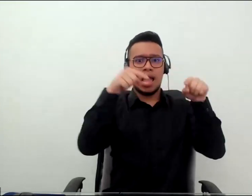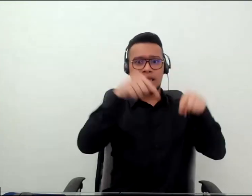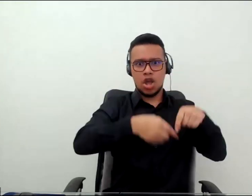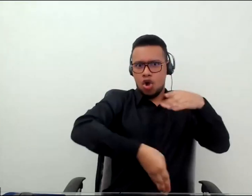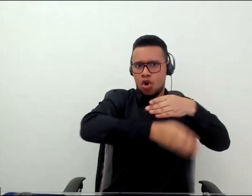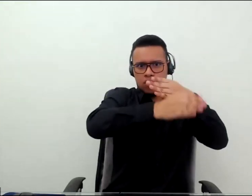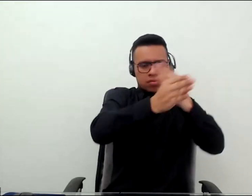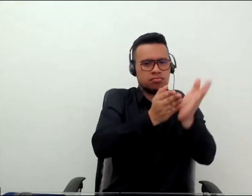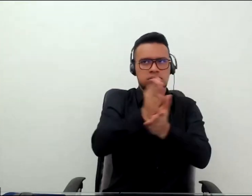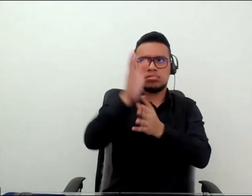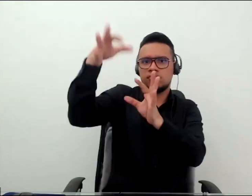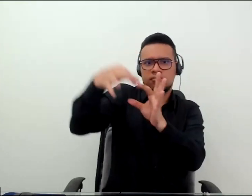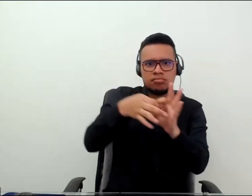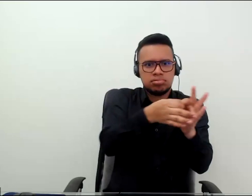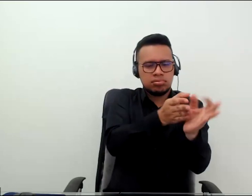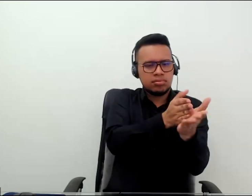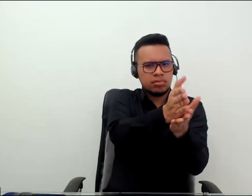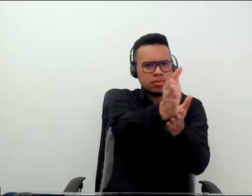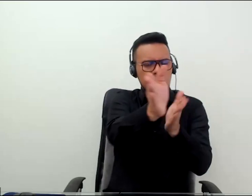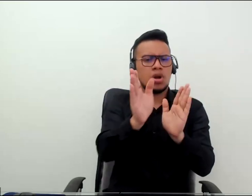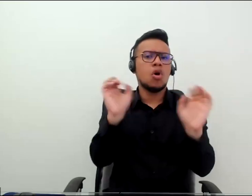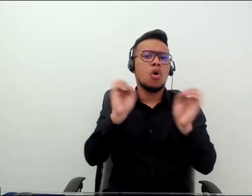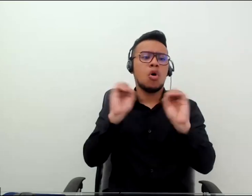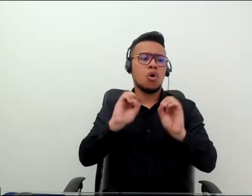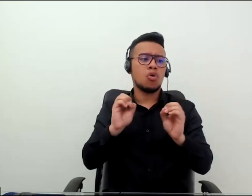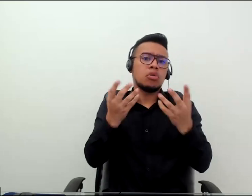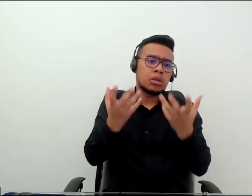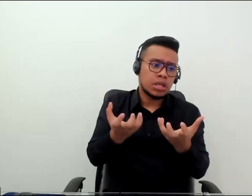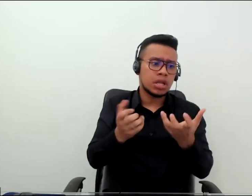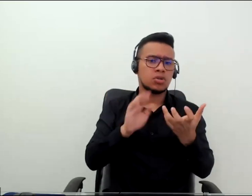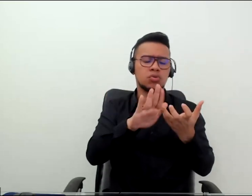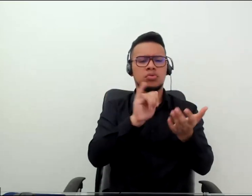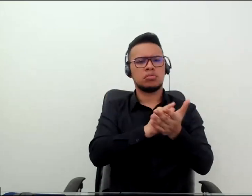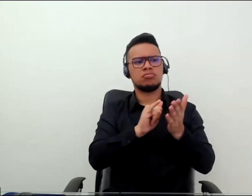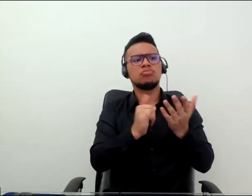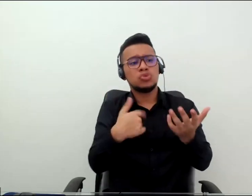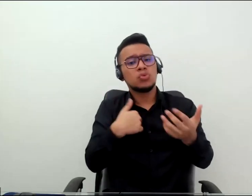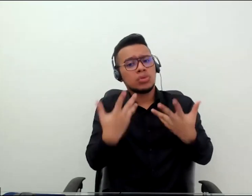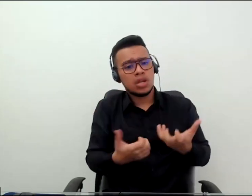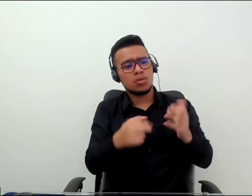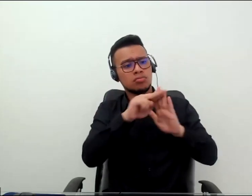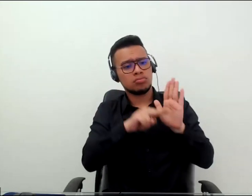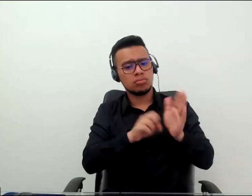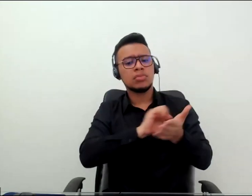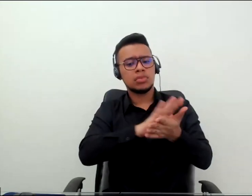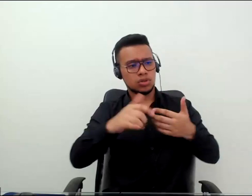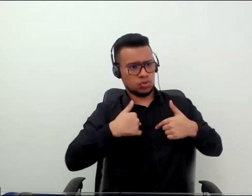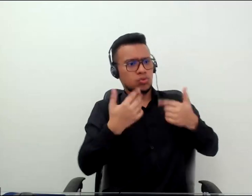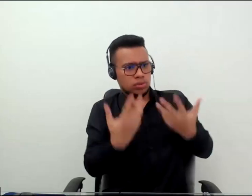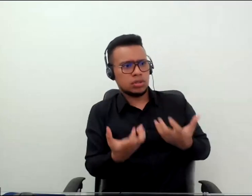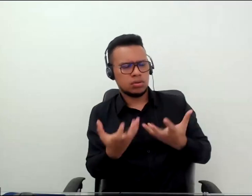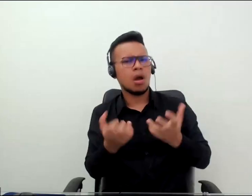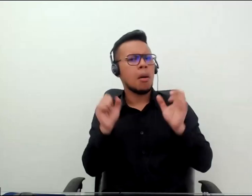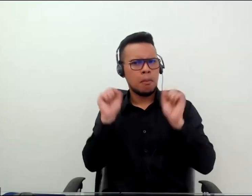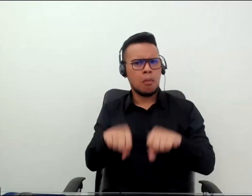quieran ser cubiertos o se presenten como potenciales beneficiarios de la política Entonces no tendría ningún tipo de